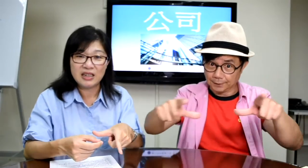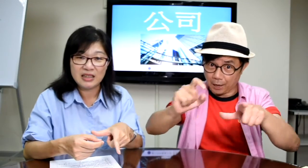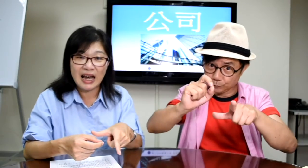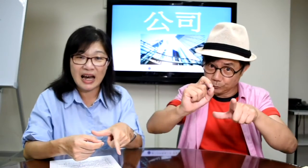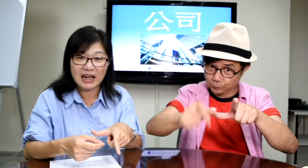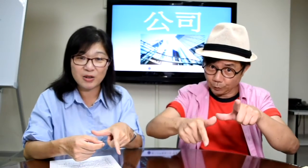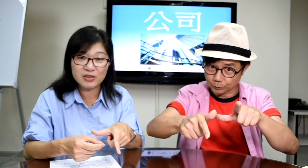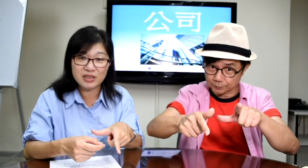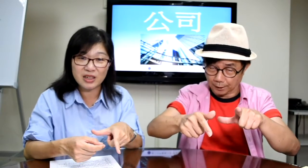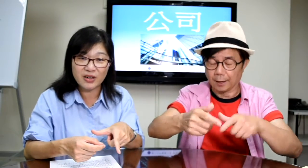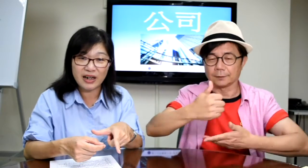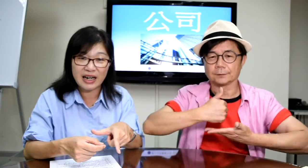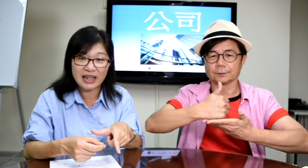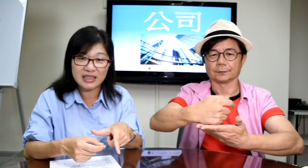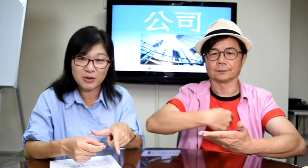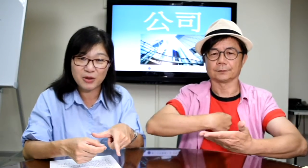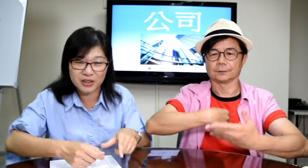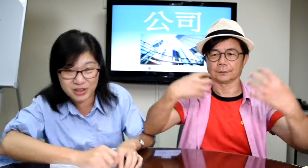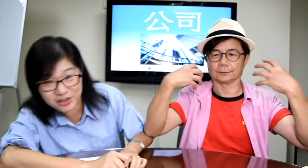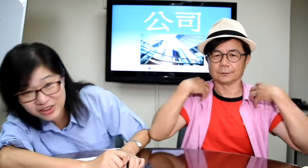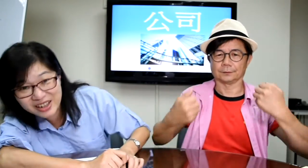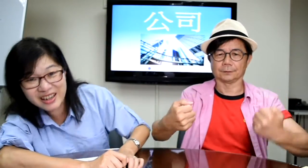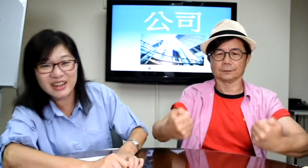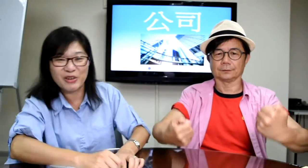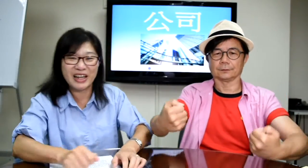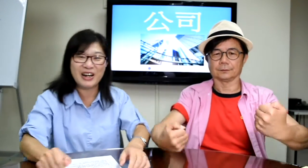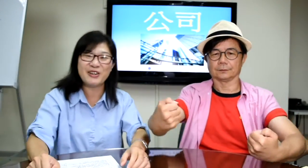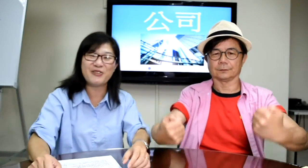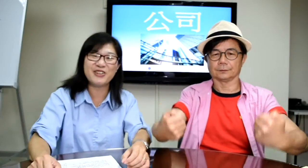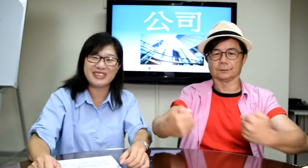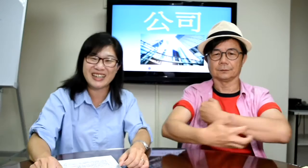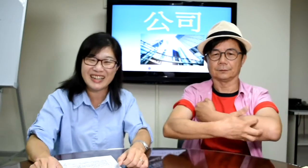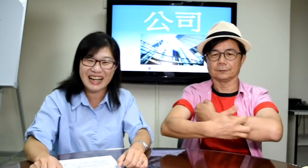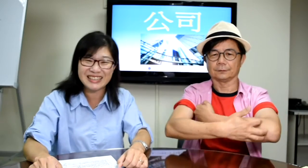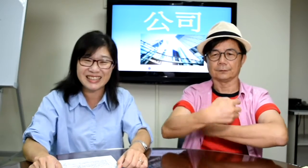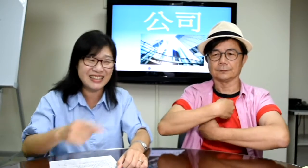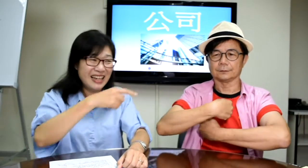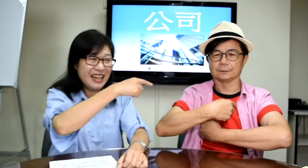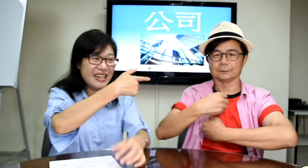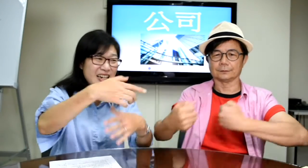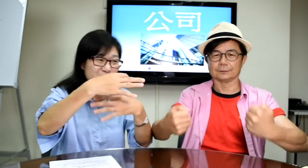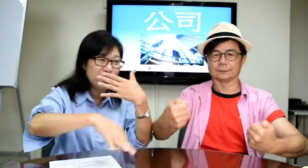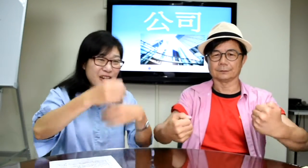大公司的话，请我去，我要去负责开车。你很缺工